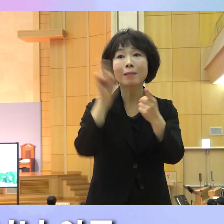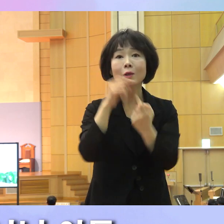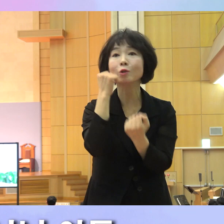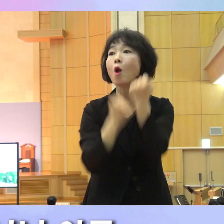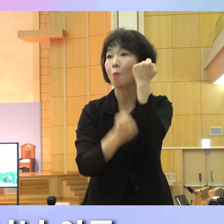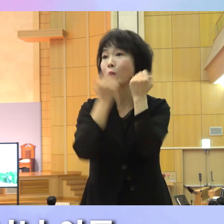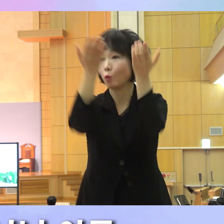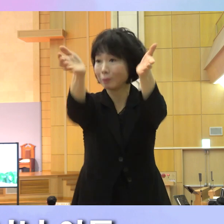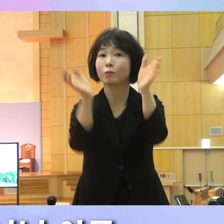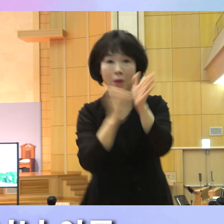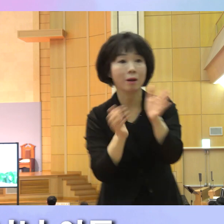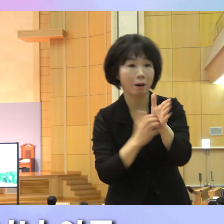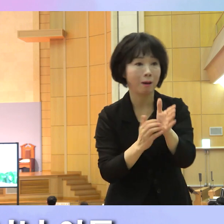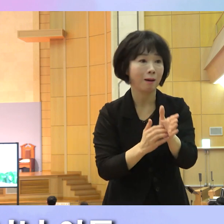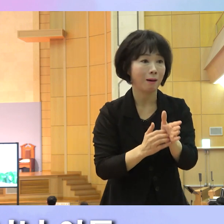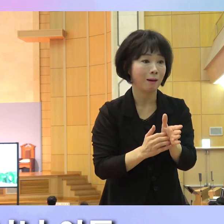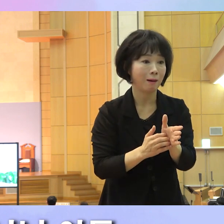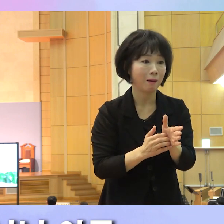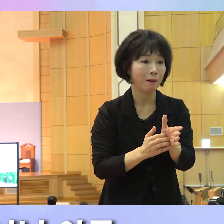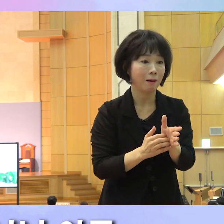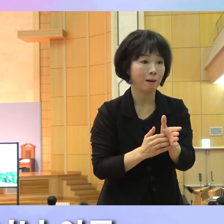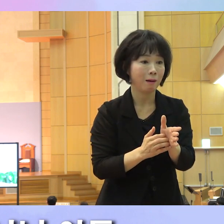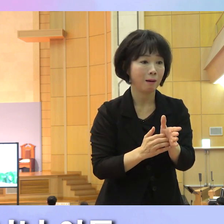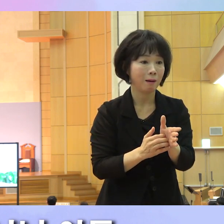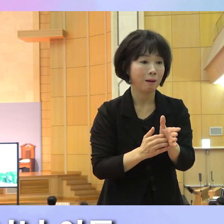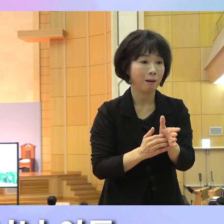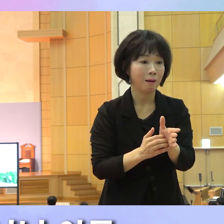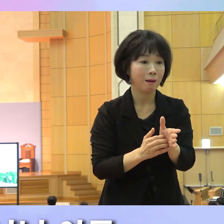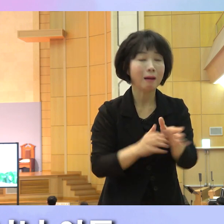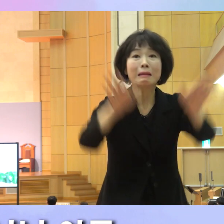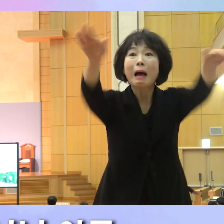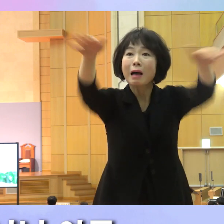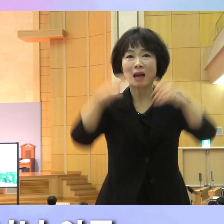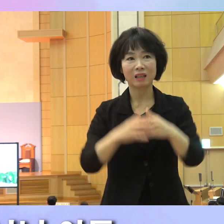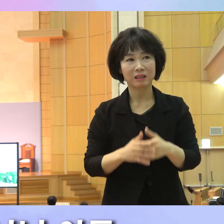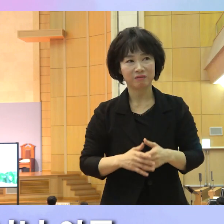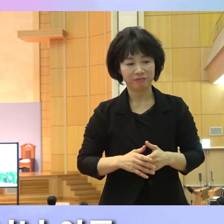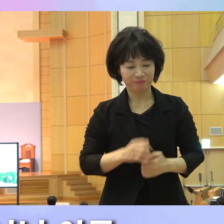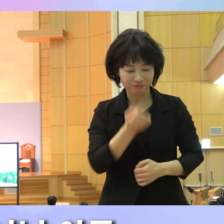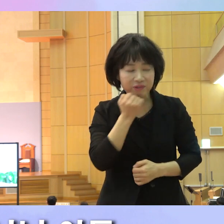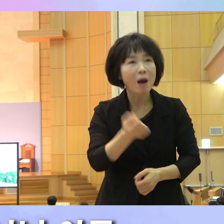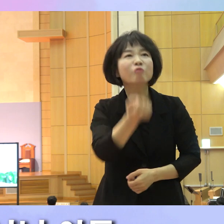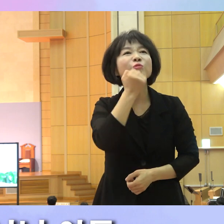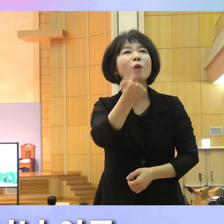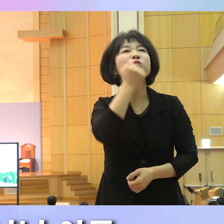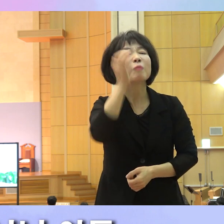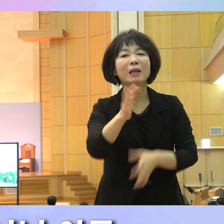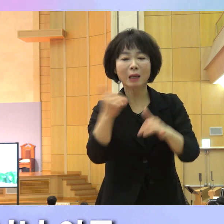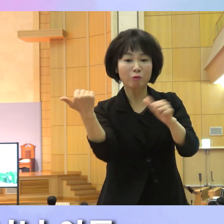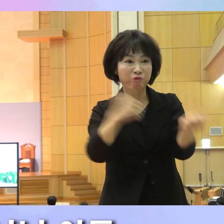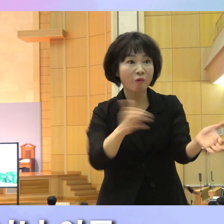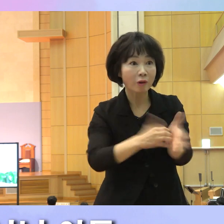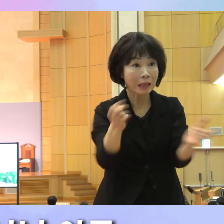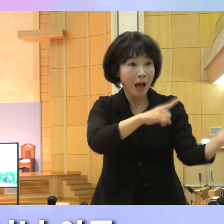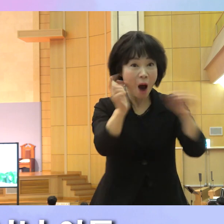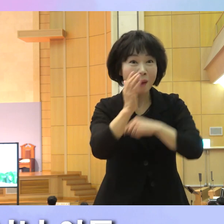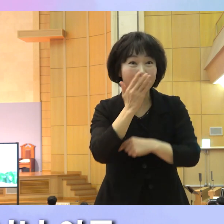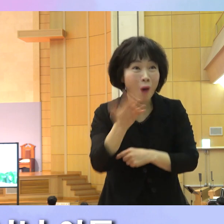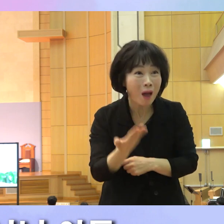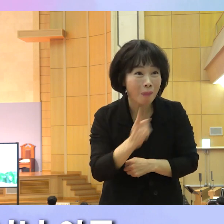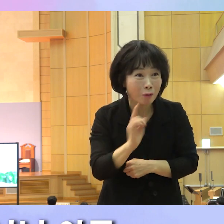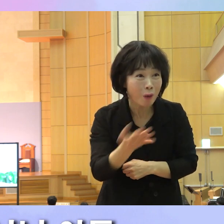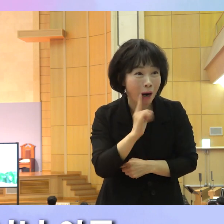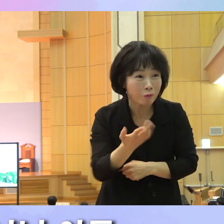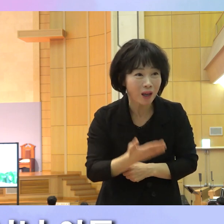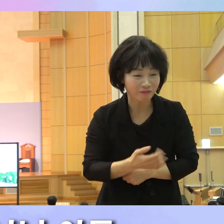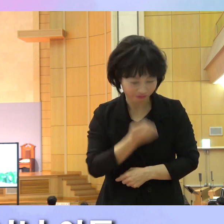사두개인들이 말하기를, 아니 어떻게 사람이 죽으면 그만이지 죽었다고 어떻게 다시 살아, 말도 안